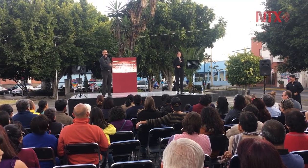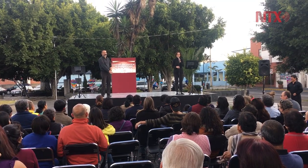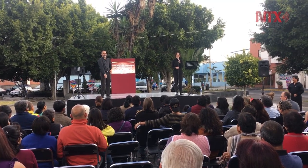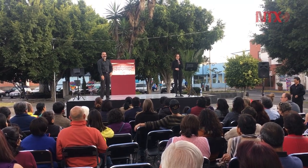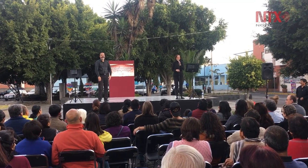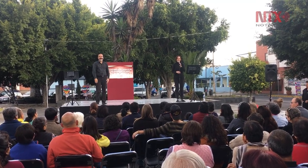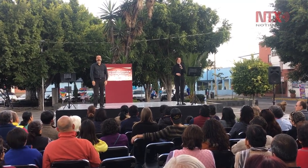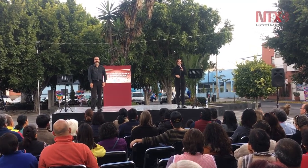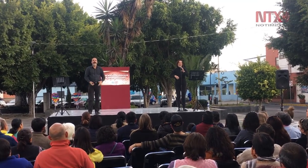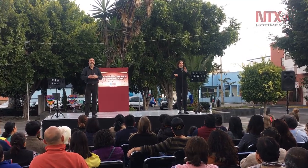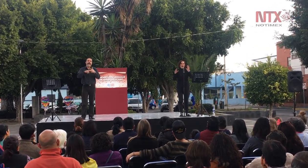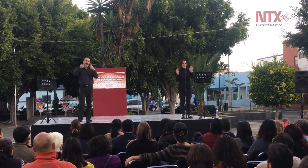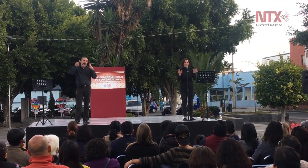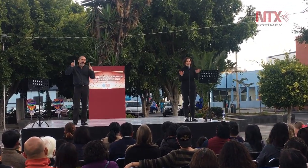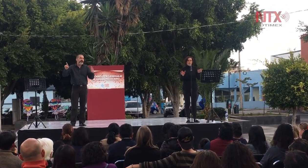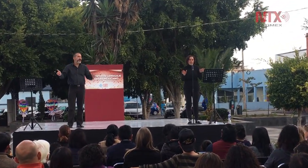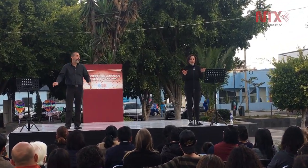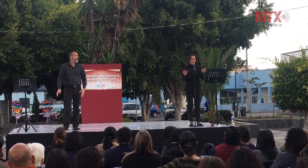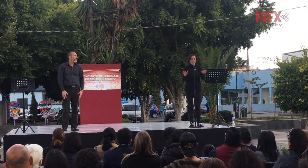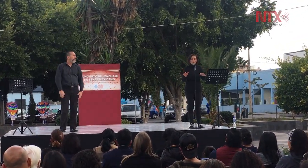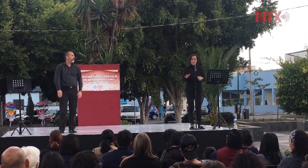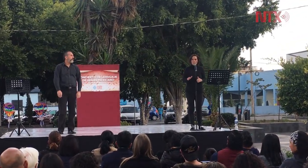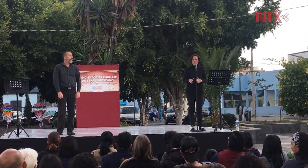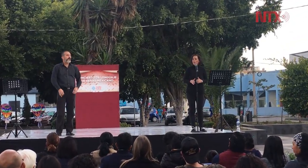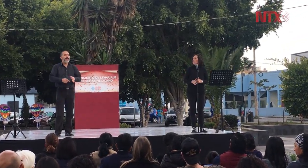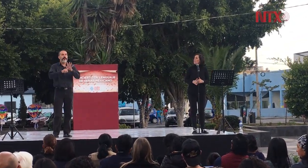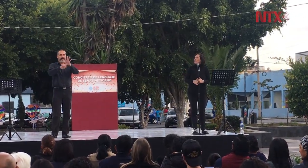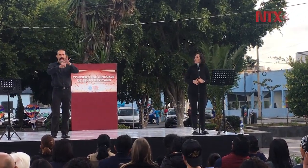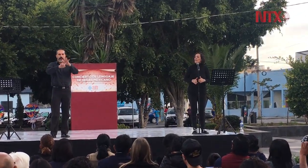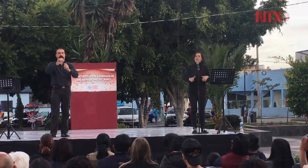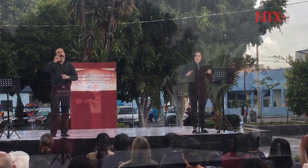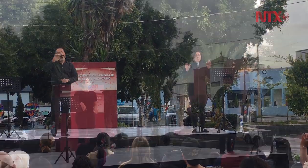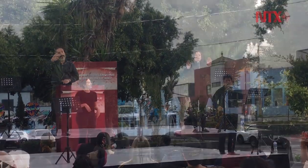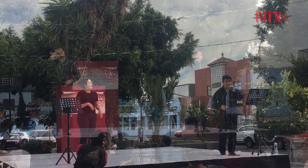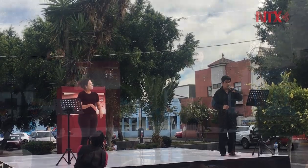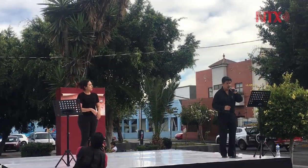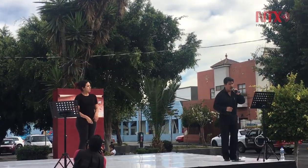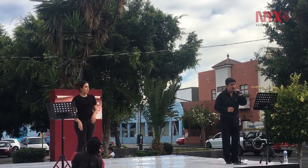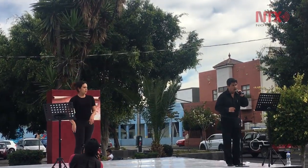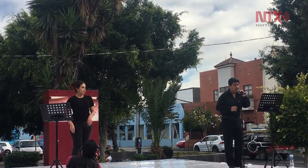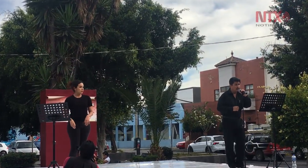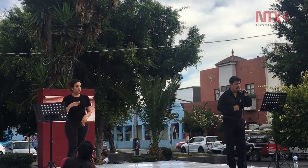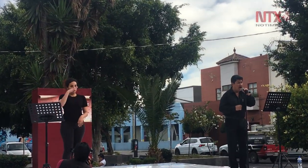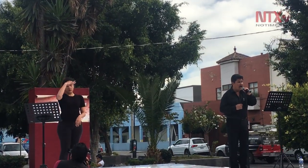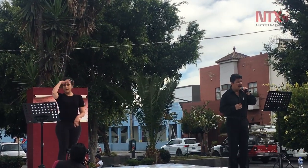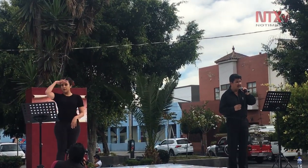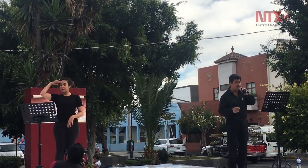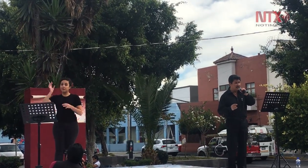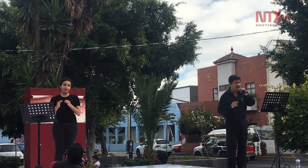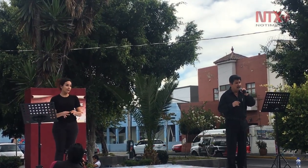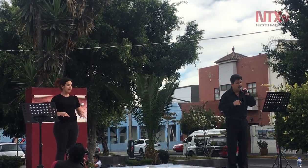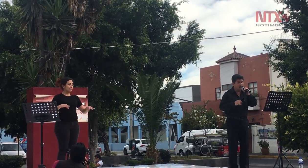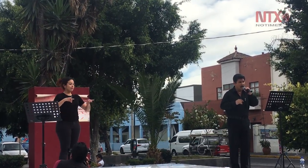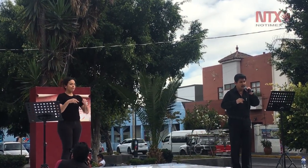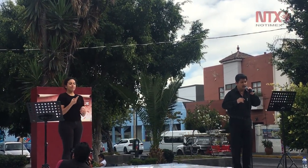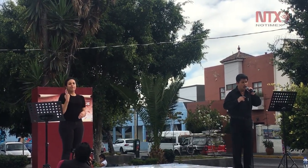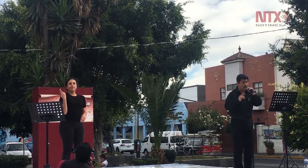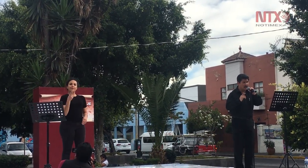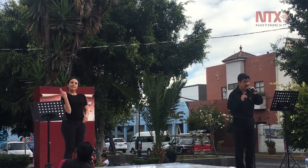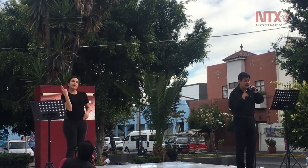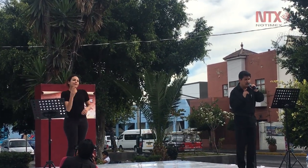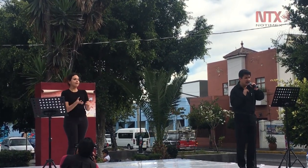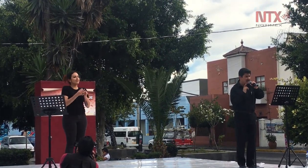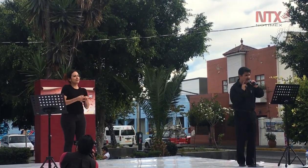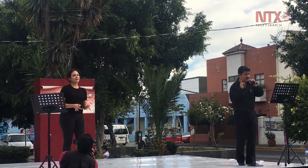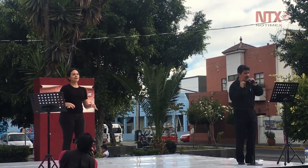este concepto, dio la bienvenida a los presentes y subrayó que con las canciones, además de llegar a las emociones del público, se